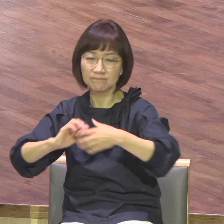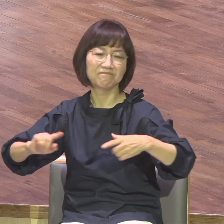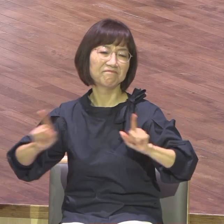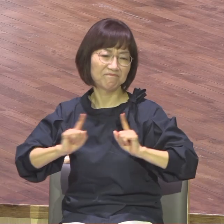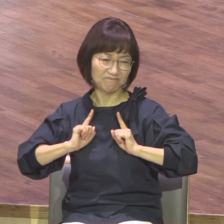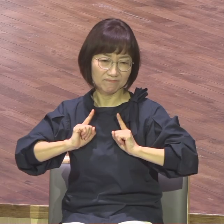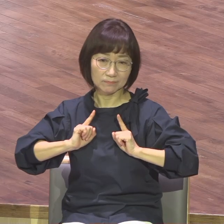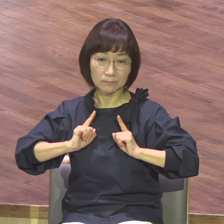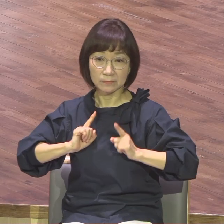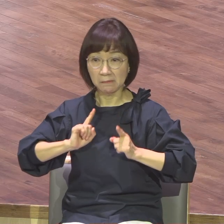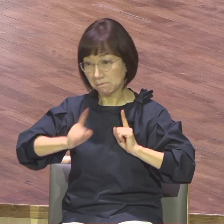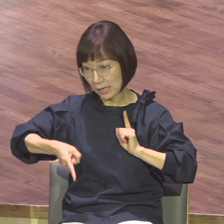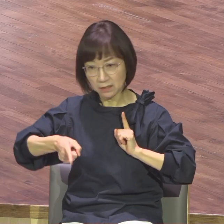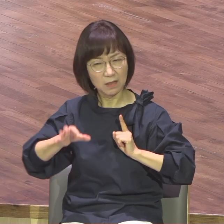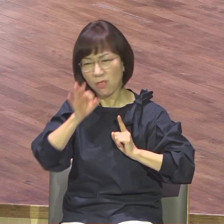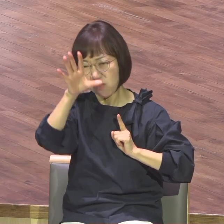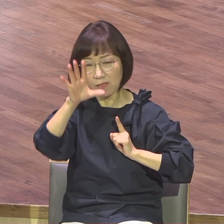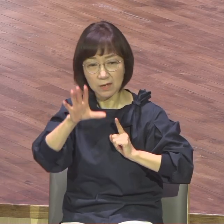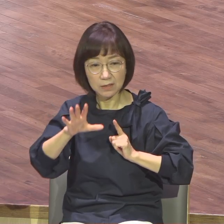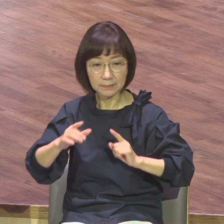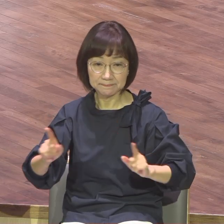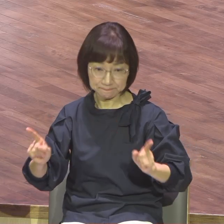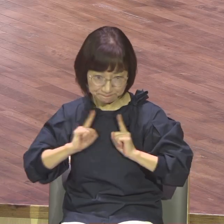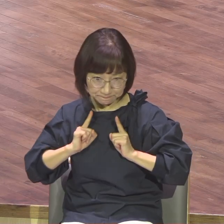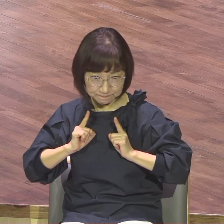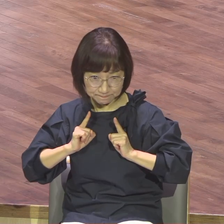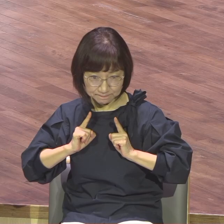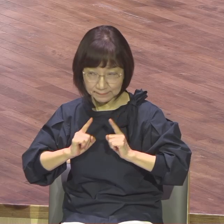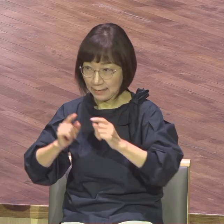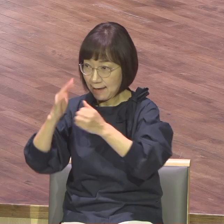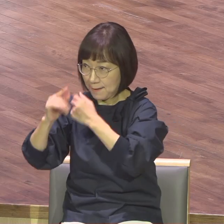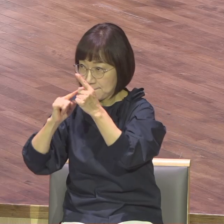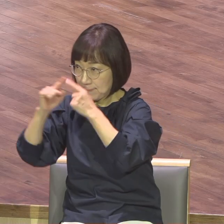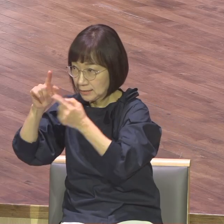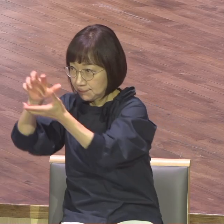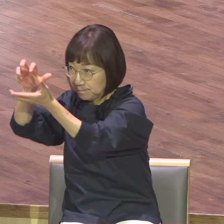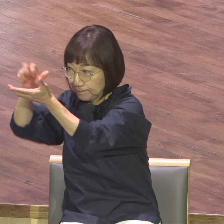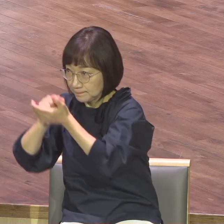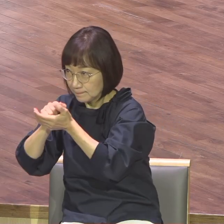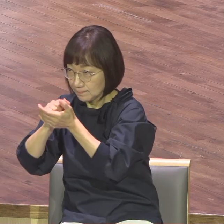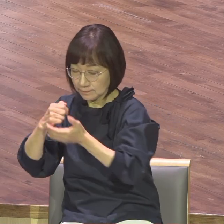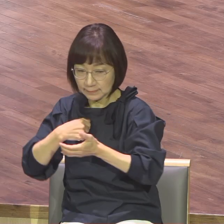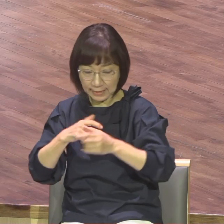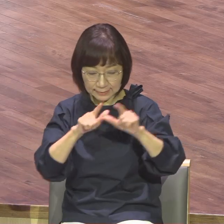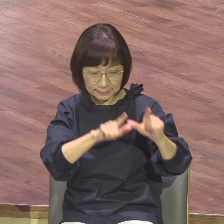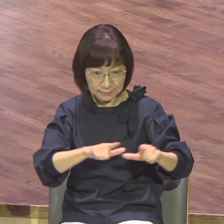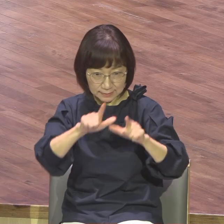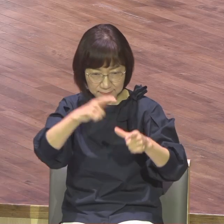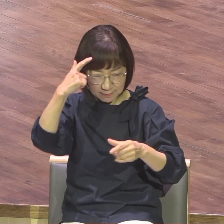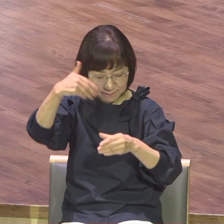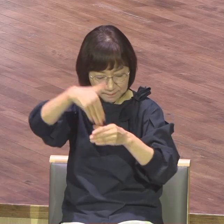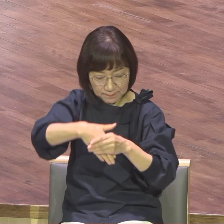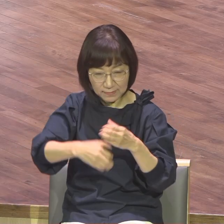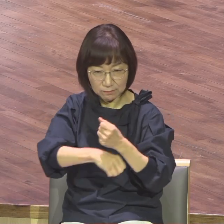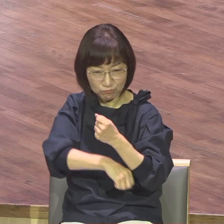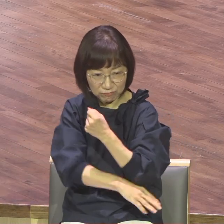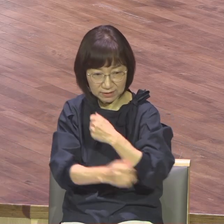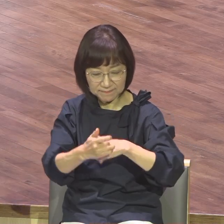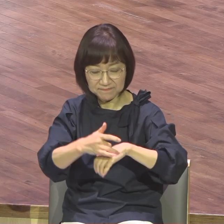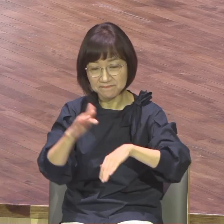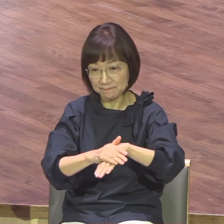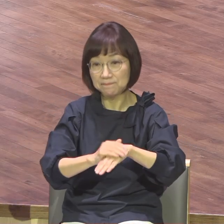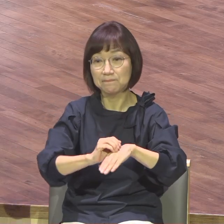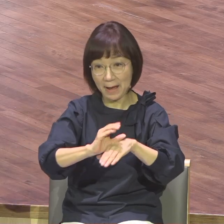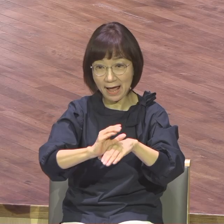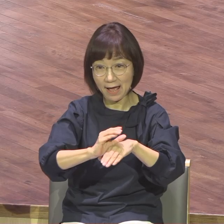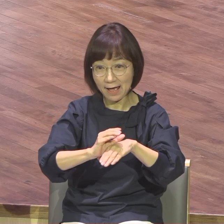기도. 기도를 통해서 하나님의 이 말씀에 내 삶 속에 각인, 뿌리, 채찍화가